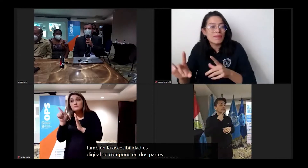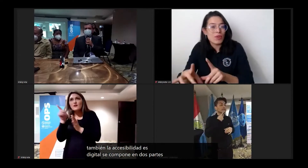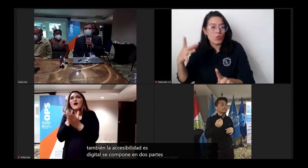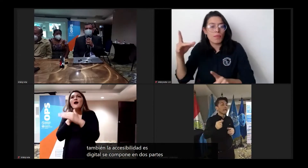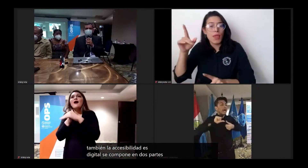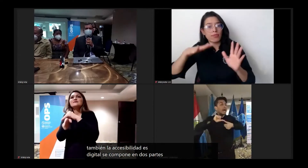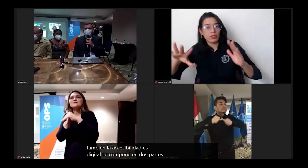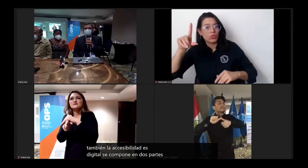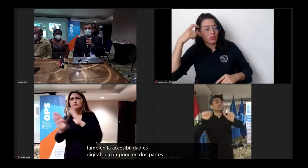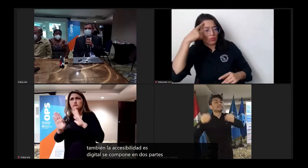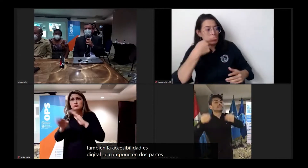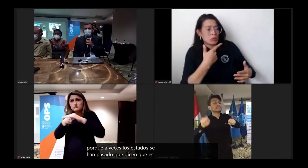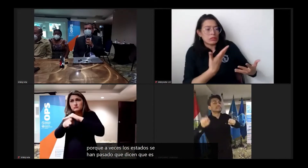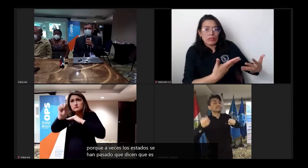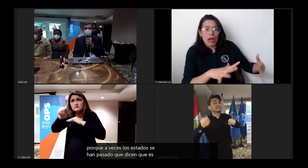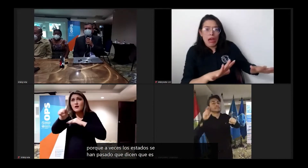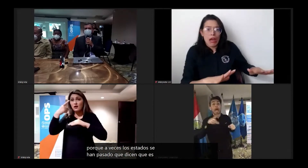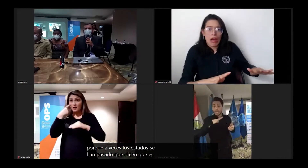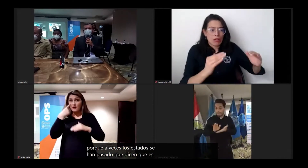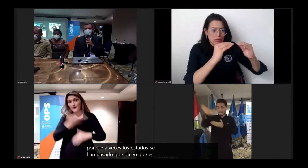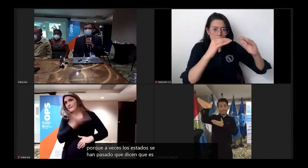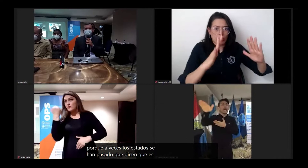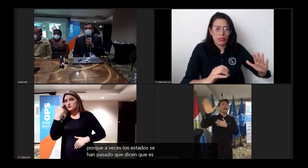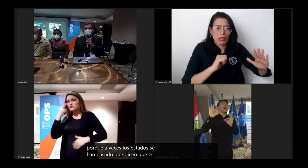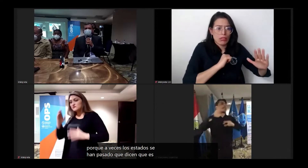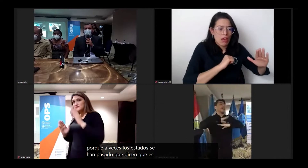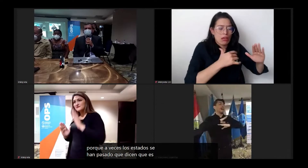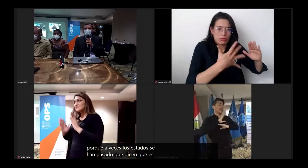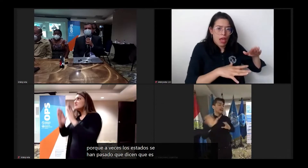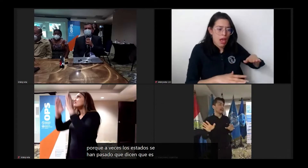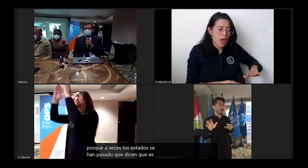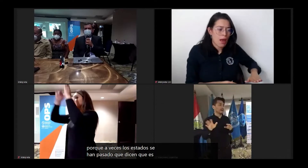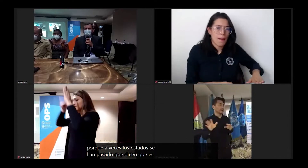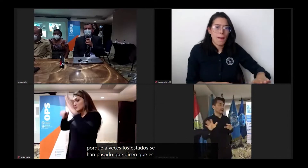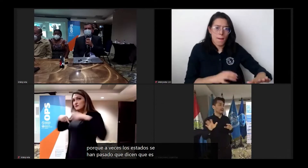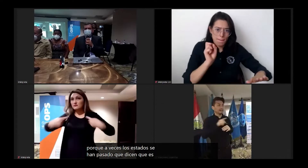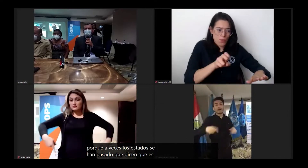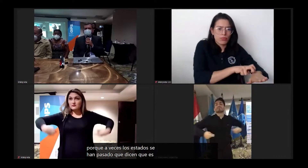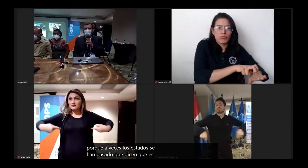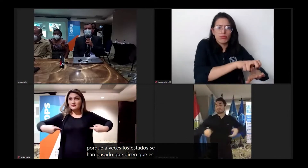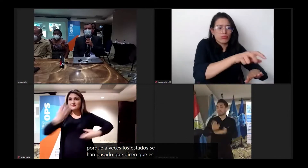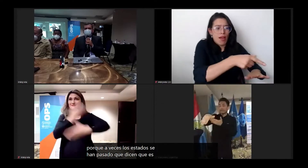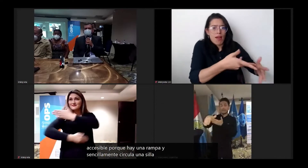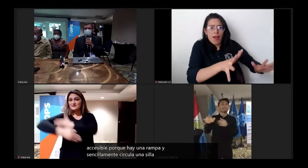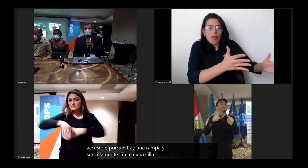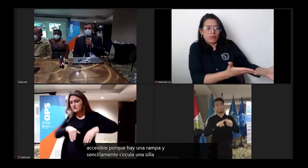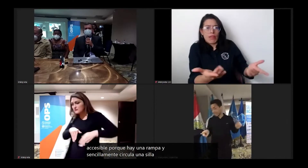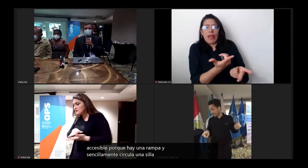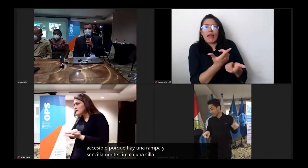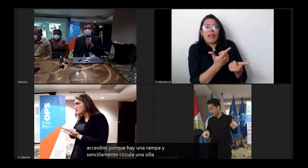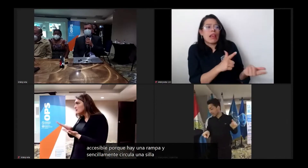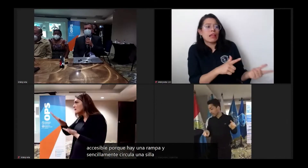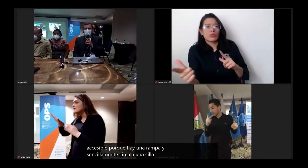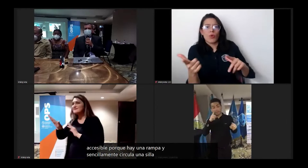accesible porque hay una rampa y sencillamente circula una silla de ruedas. Pero no se dan cuenta